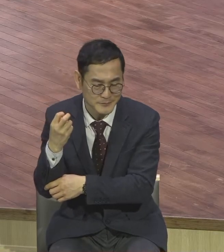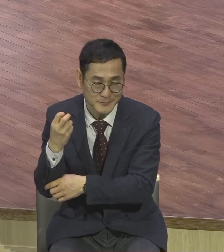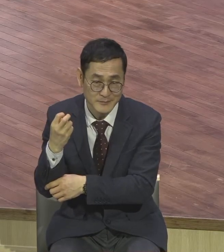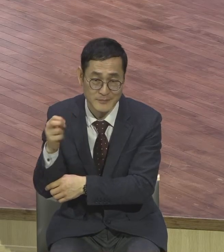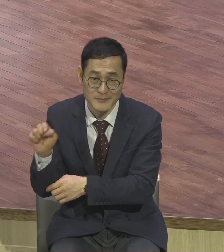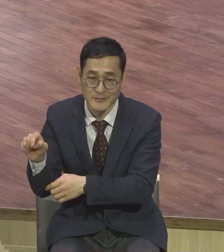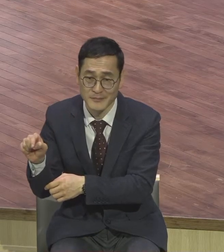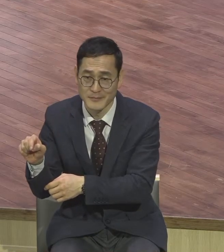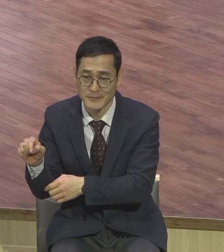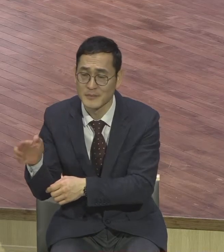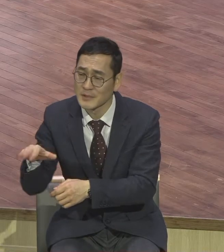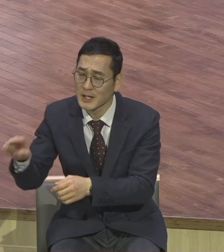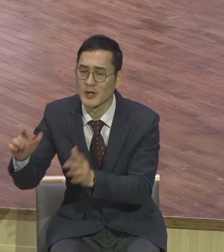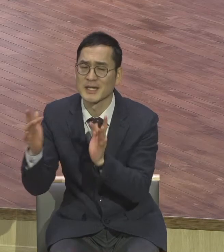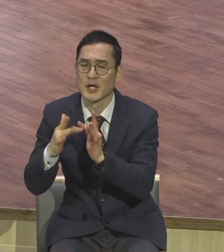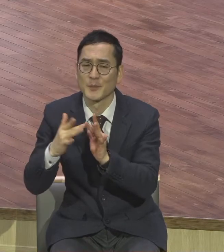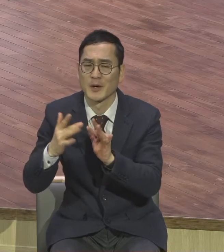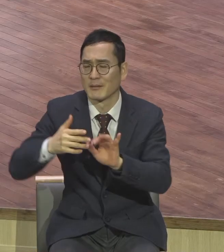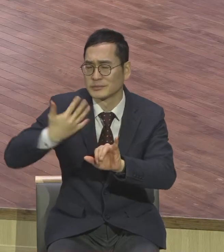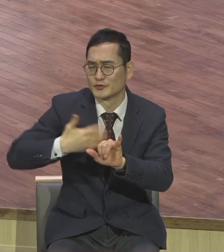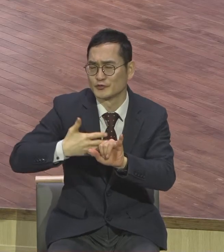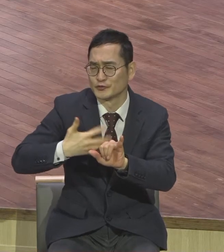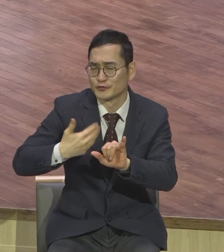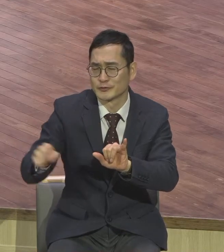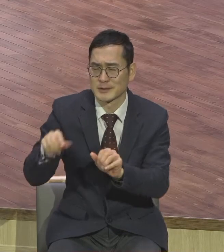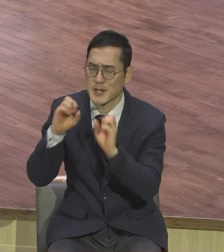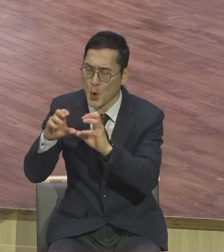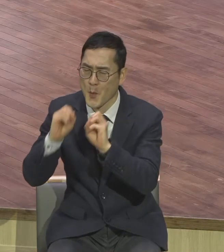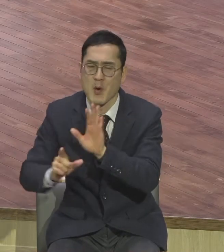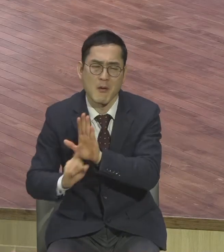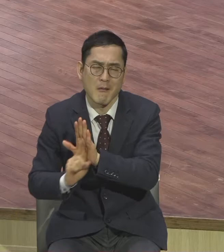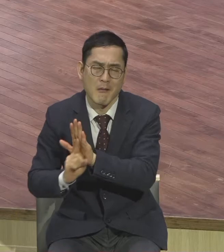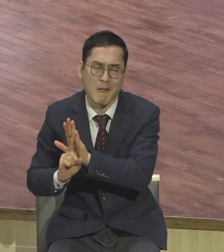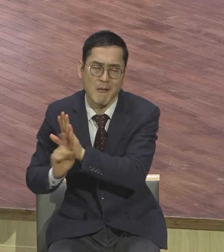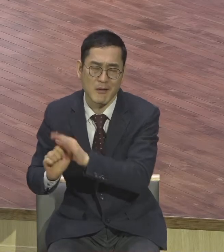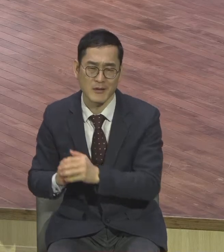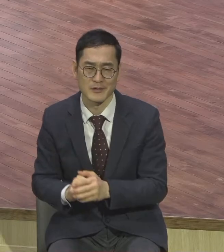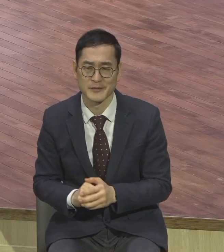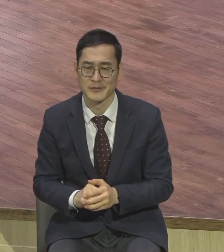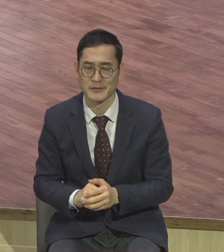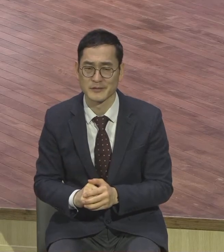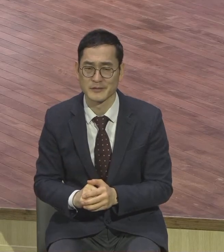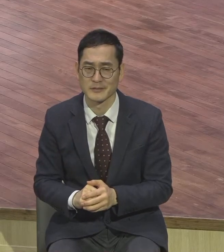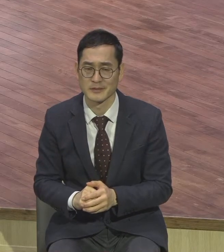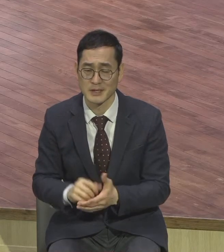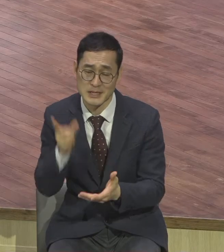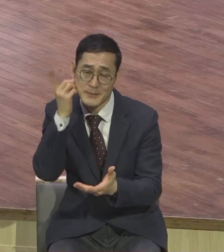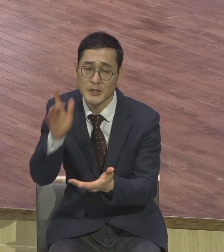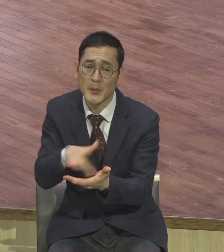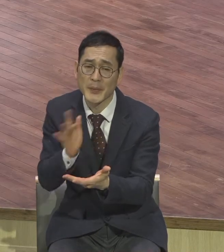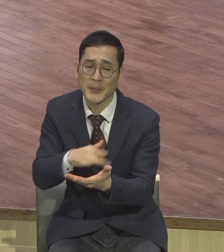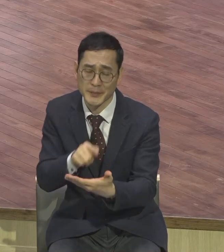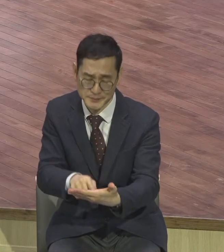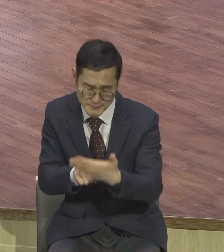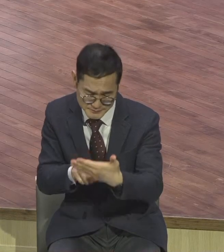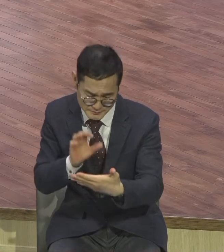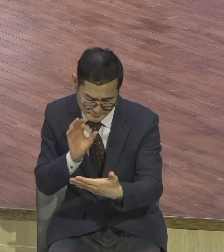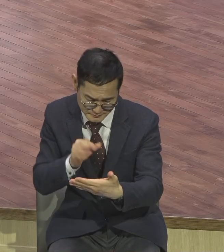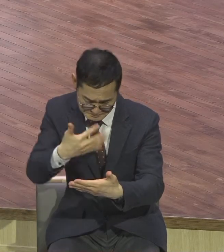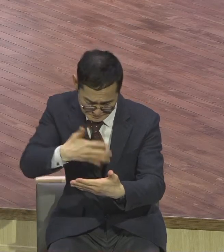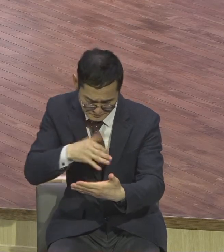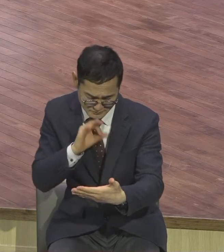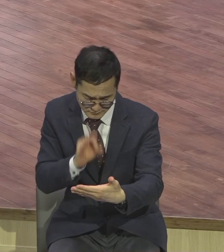활용 포교하고 있습니다. 전능신교 홈페이지나 앱 이 앱의 홍보 영상을 보면 그 규모가